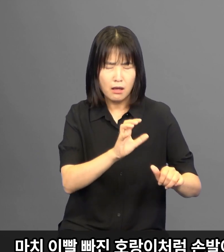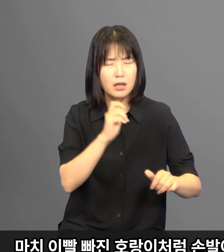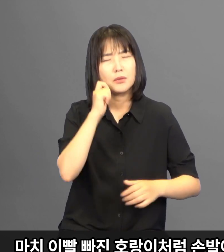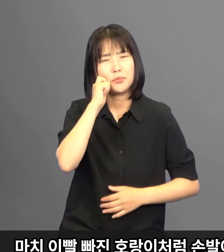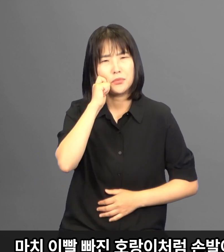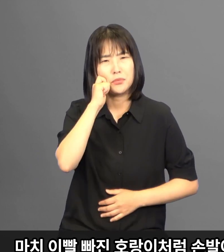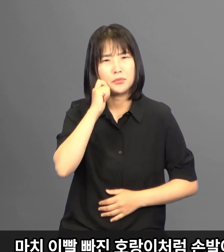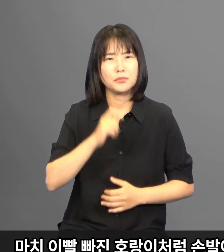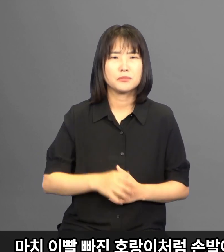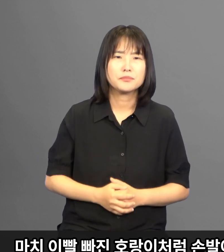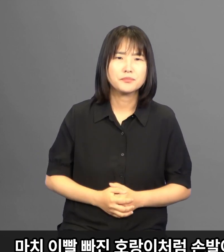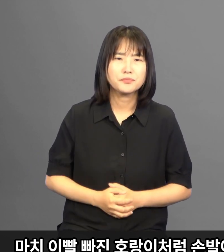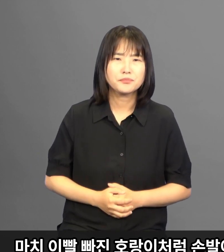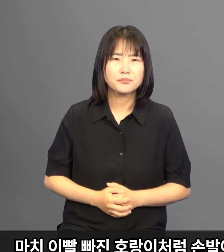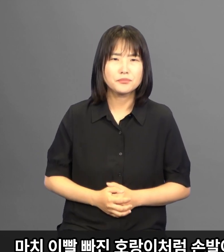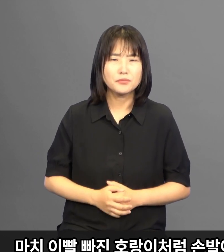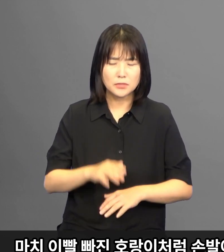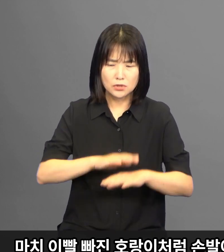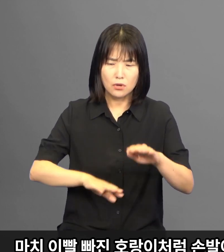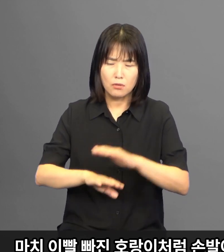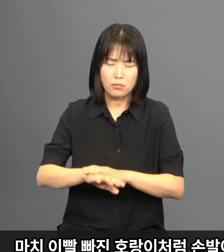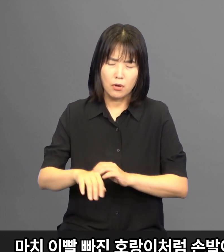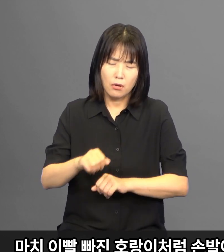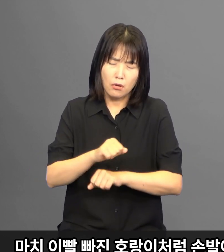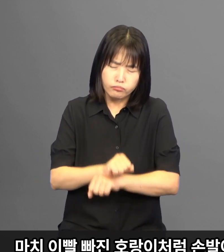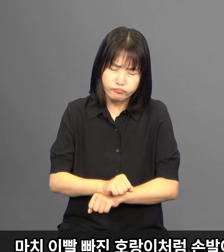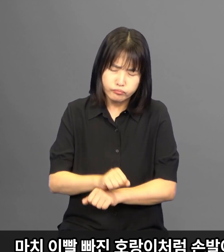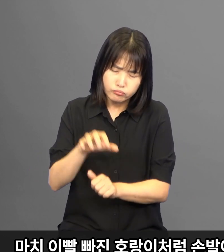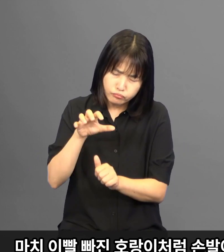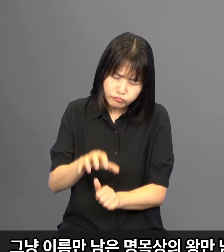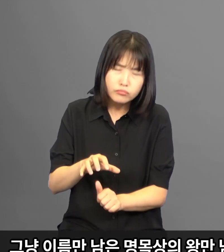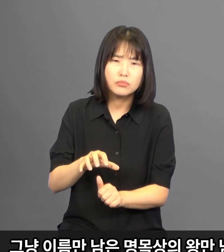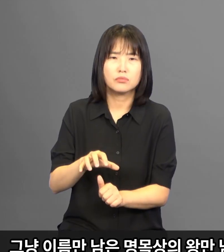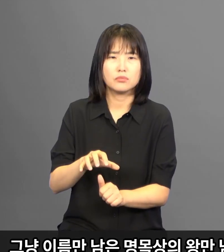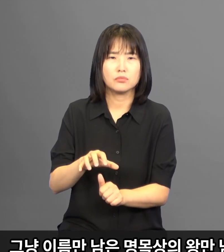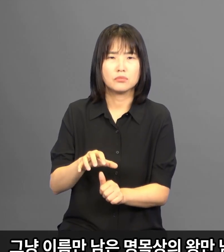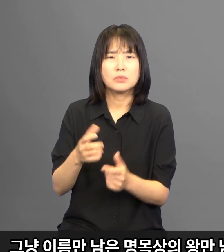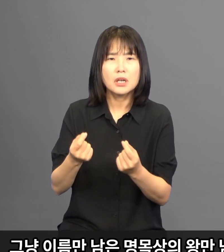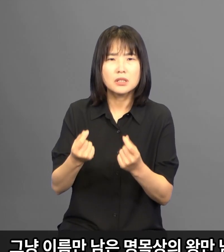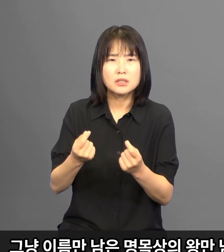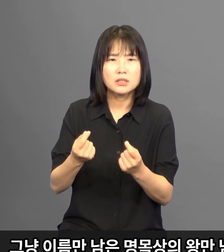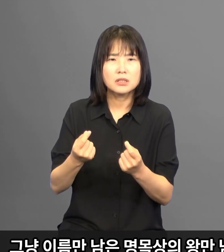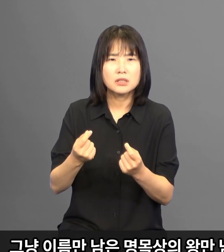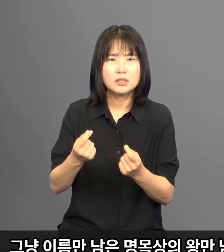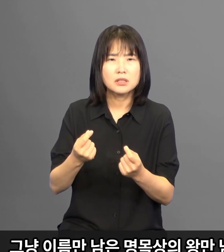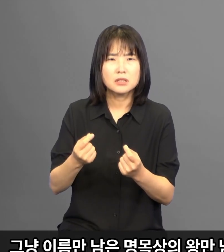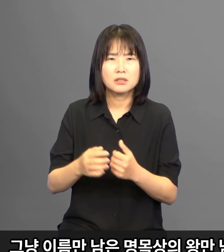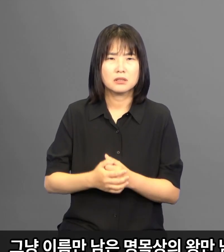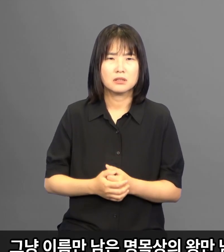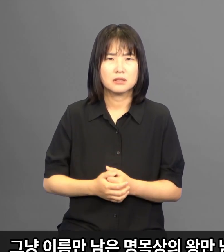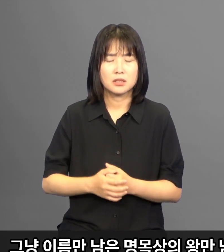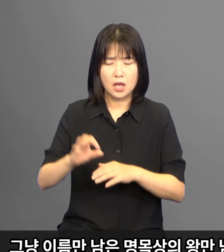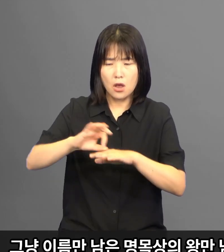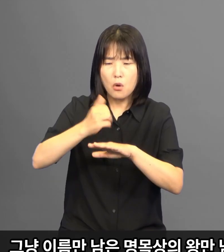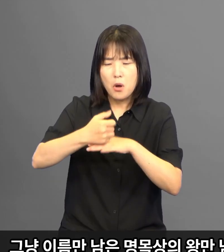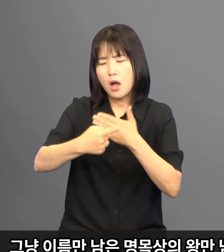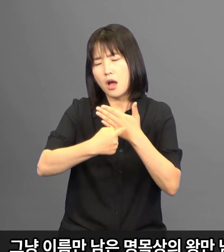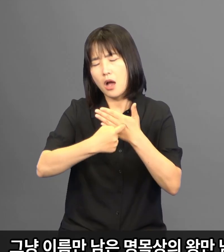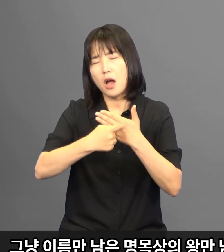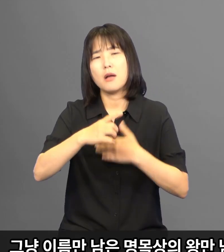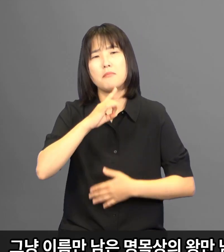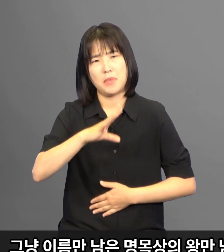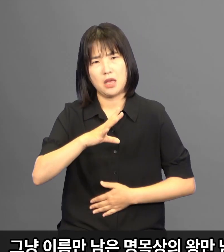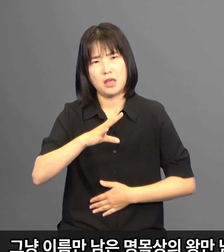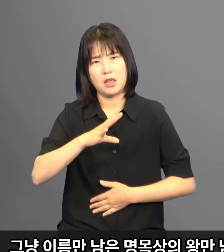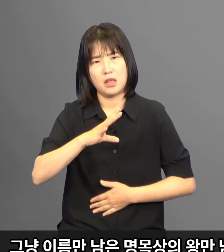이빨 빠진 호랑이처럼, 손발이 묶인 호랑이처럼 아무것도 할 수 없는, 그냥 이름만 남은, 명목상의 왕만 남은,